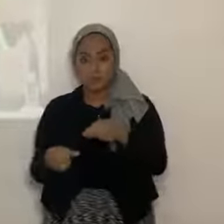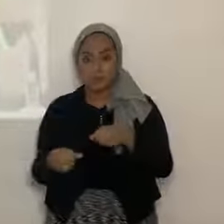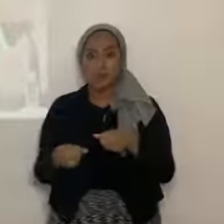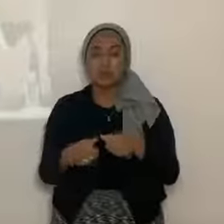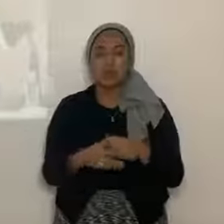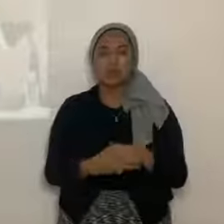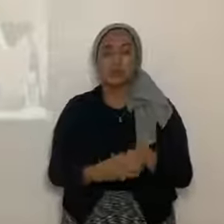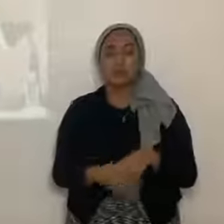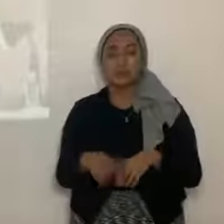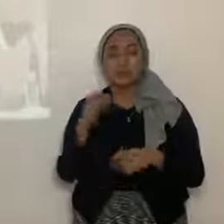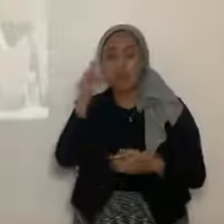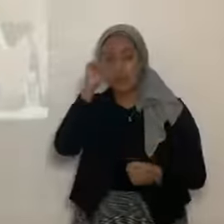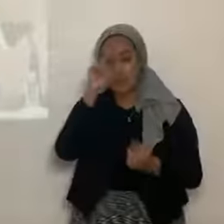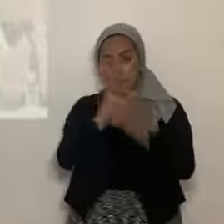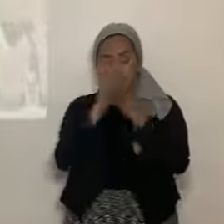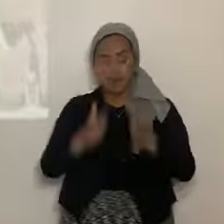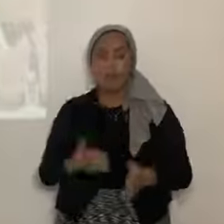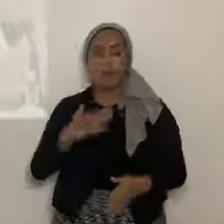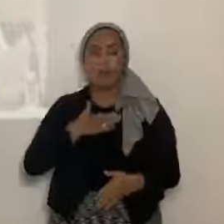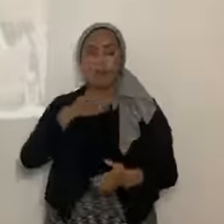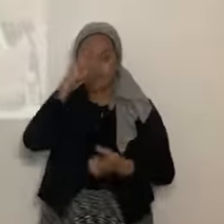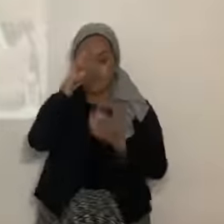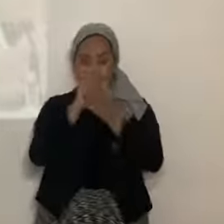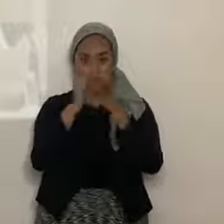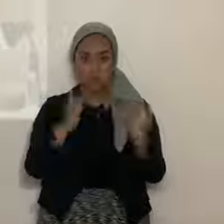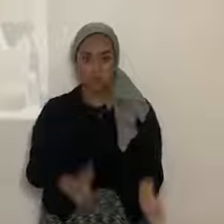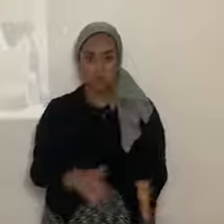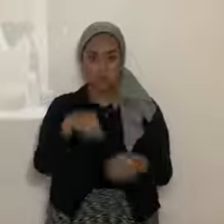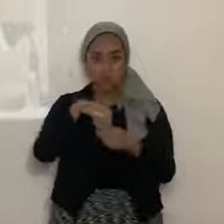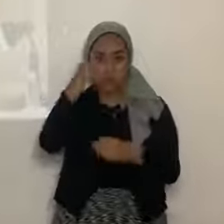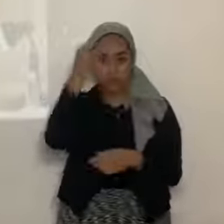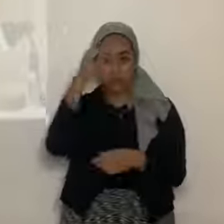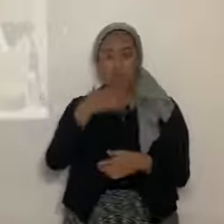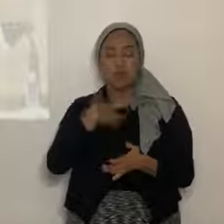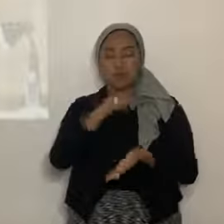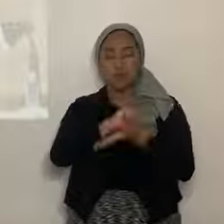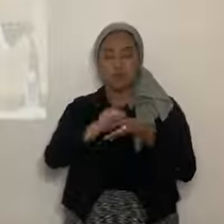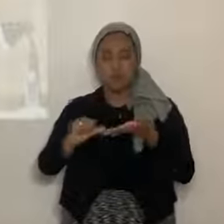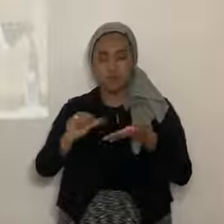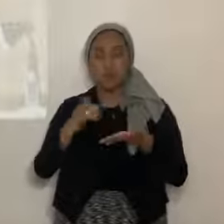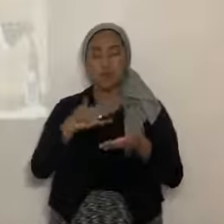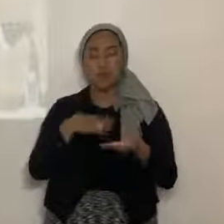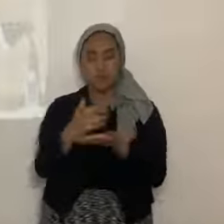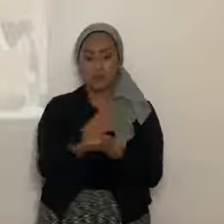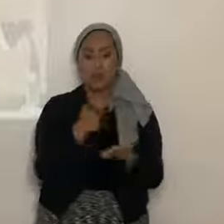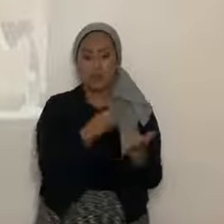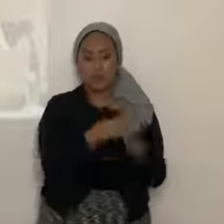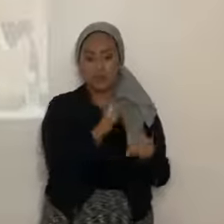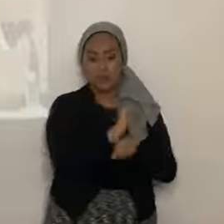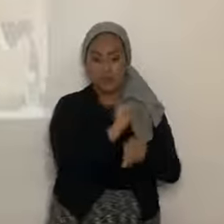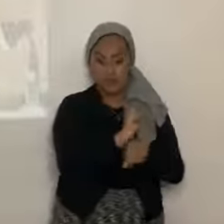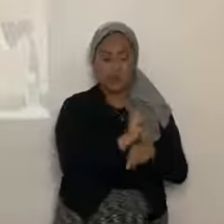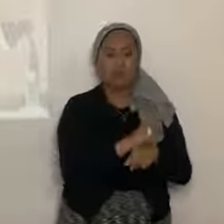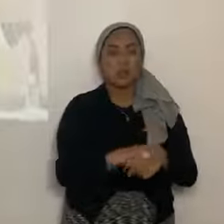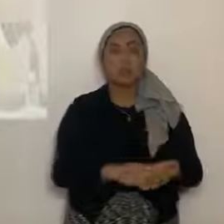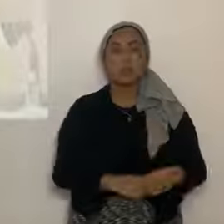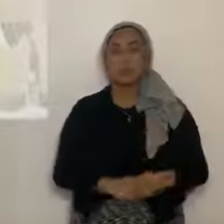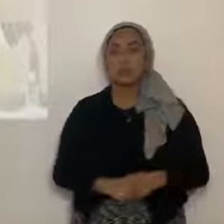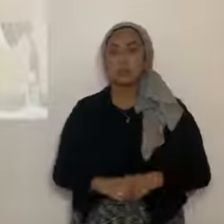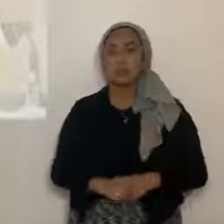un creyente, yo soy creyente en Yahshua, yo soy médico cirujano, gano mis centavos, con mi trabajo honrado. Okay. Yo